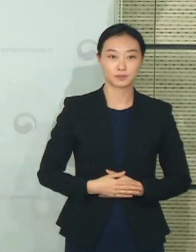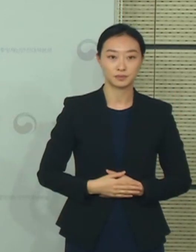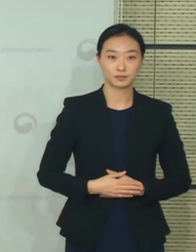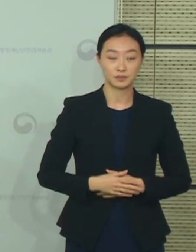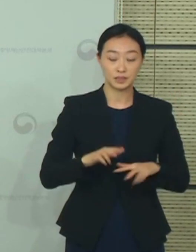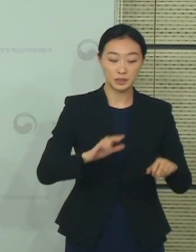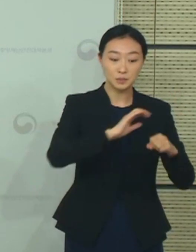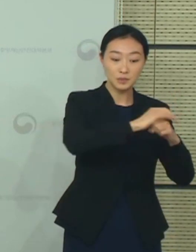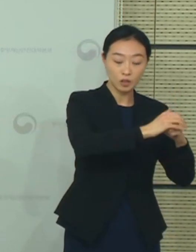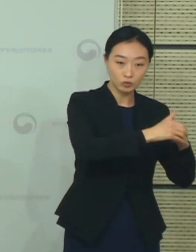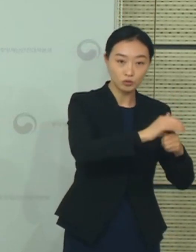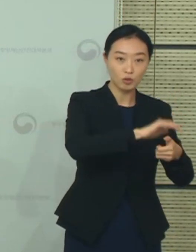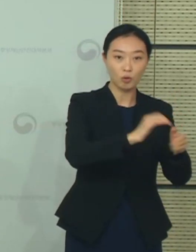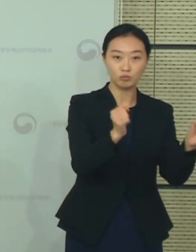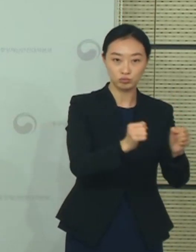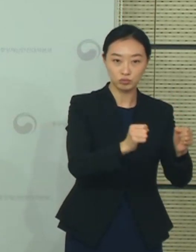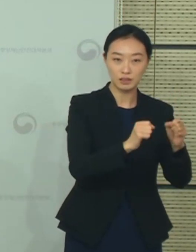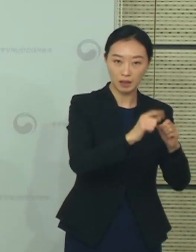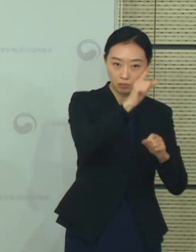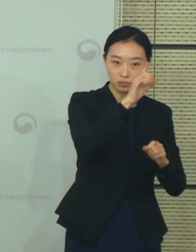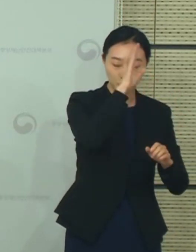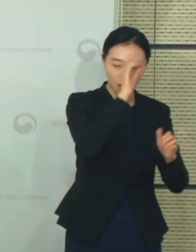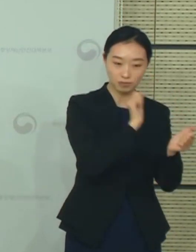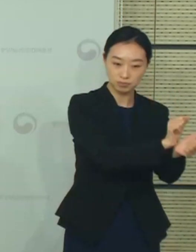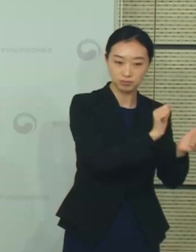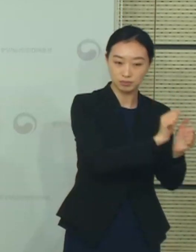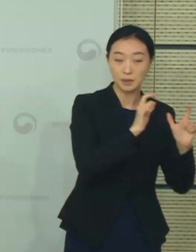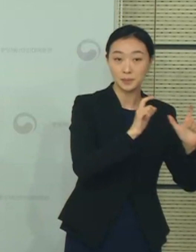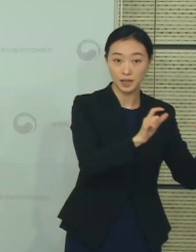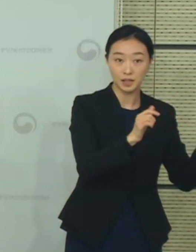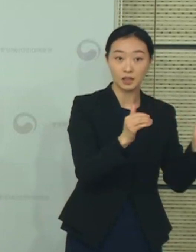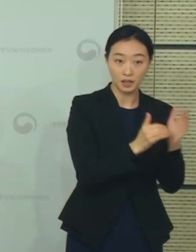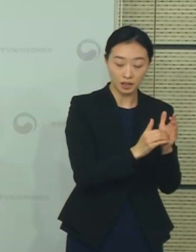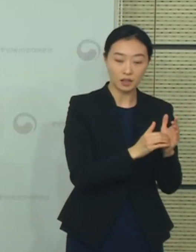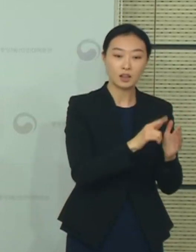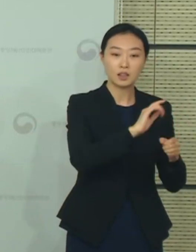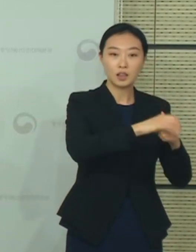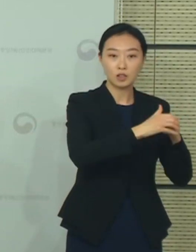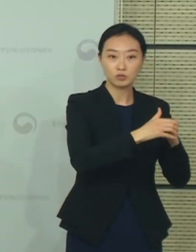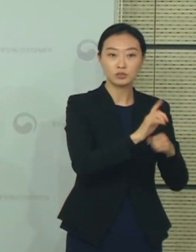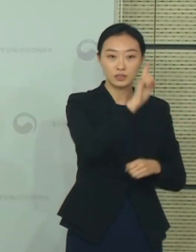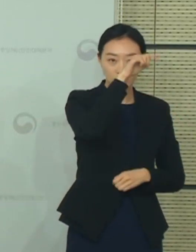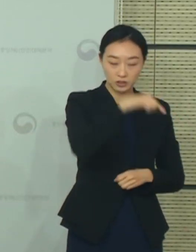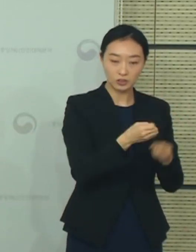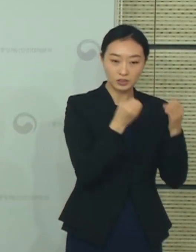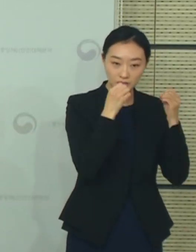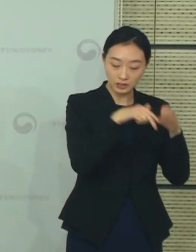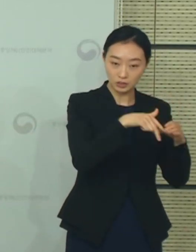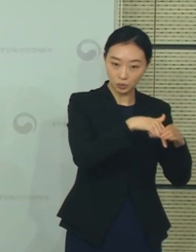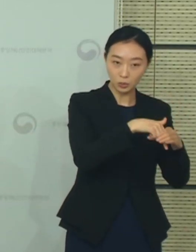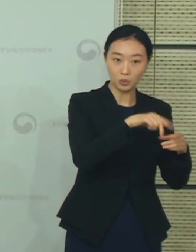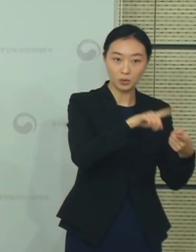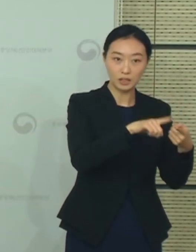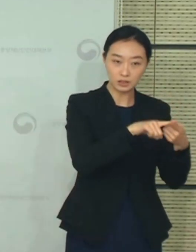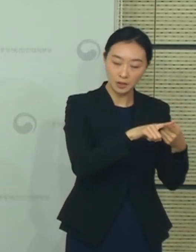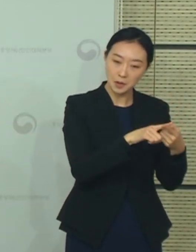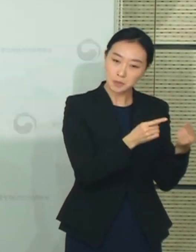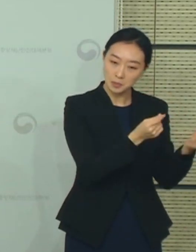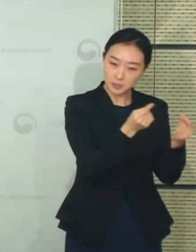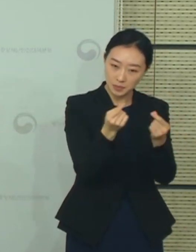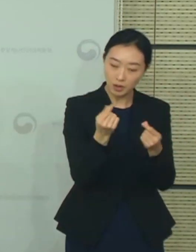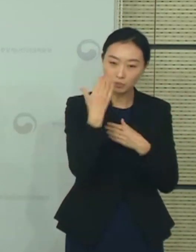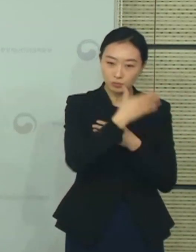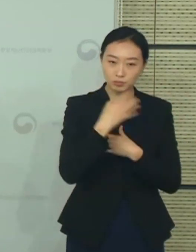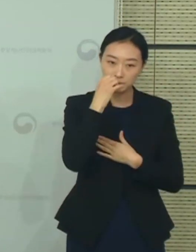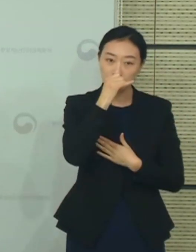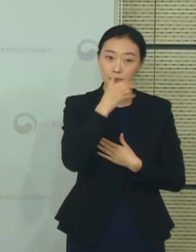대구 경북에서 발생하고 있으며 신천지 교회 신도들 특히 유증상자에 대한 검사를 집중하고 있기에